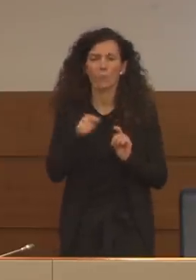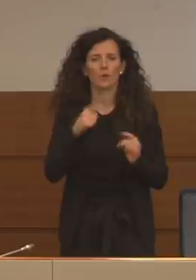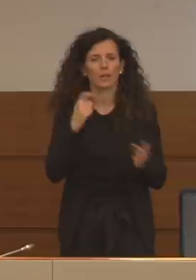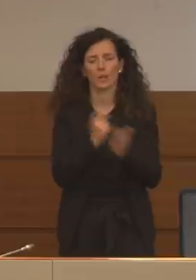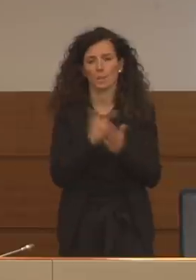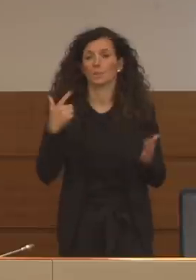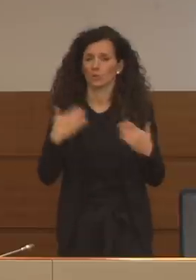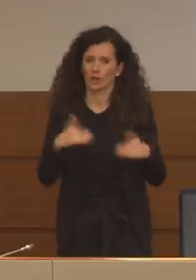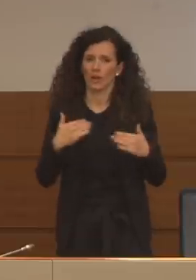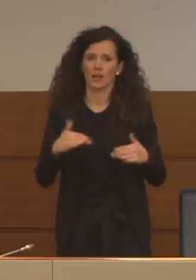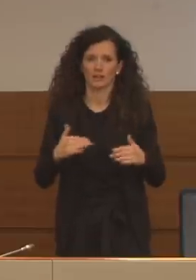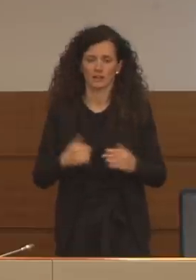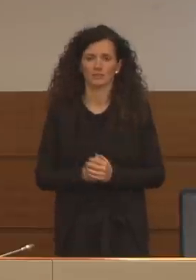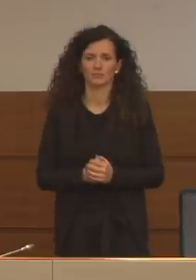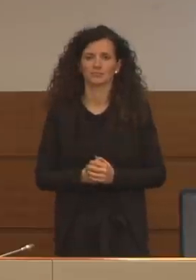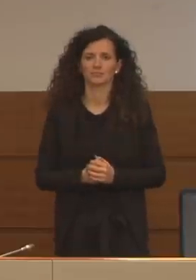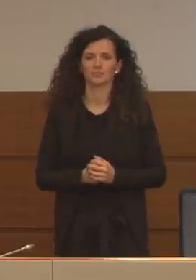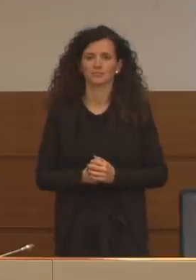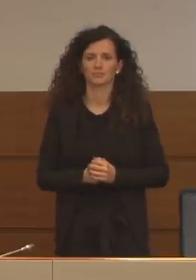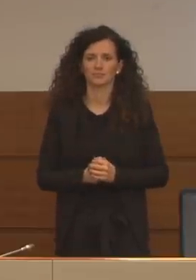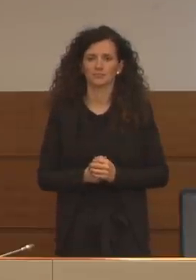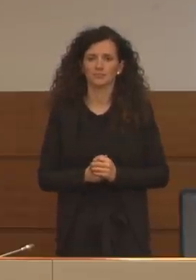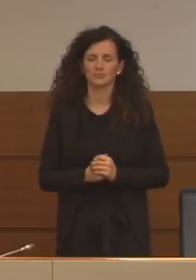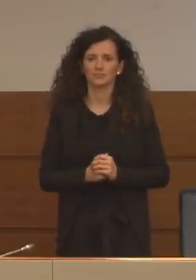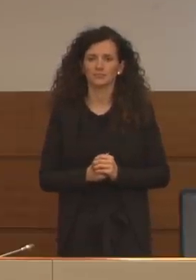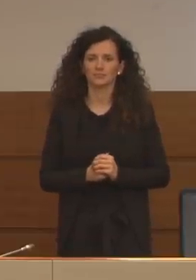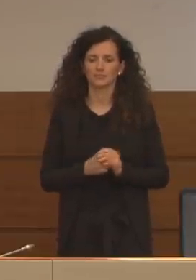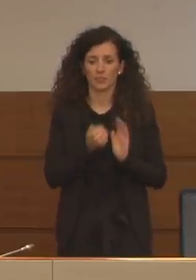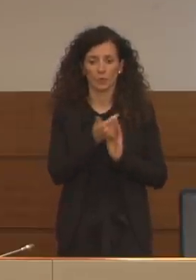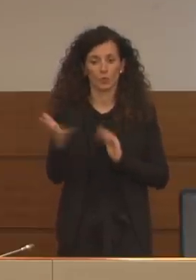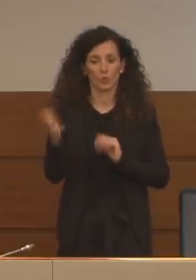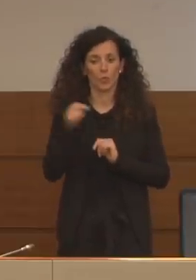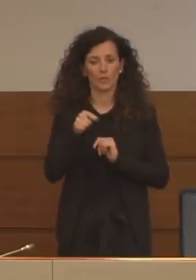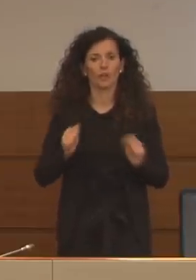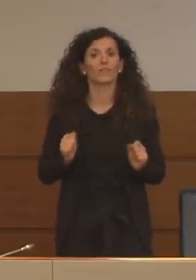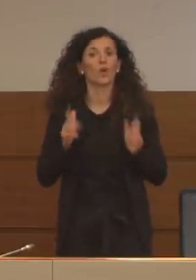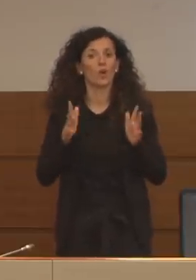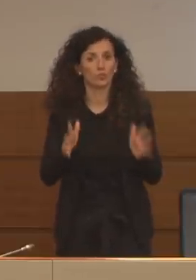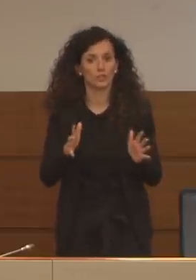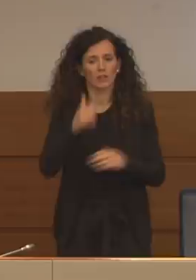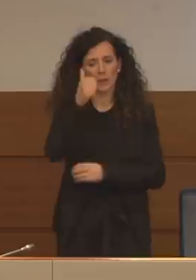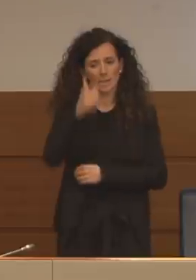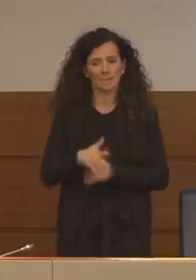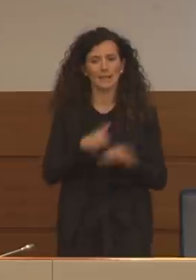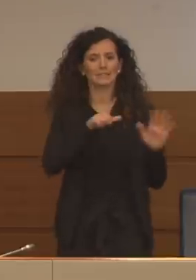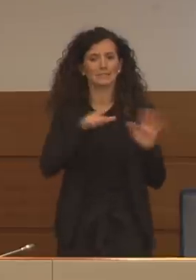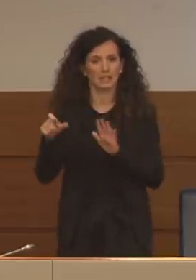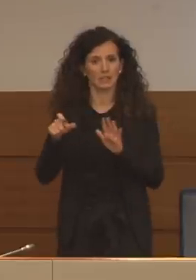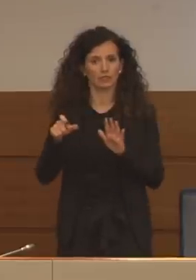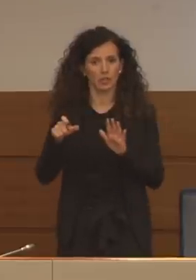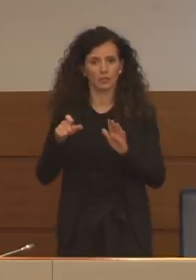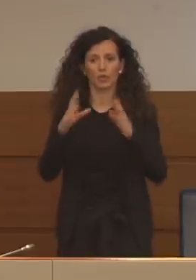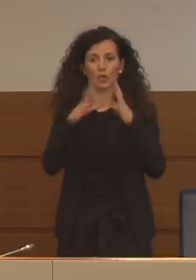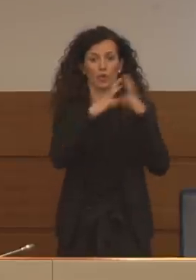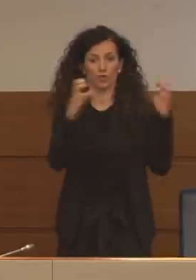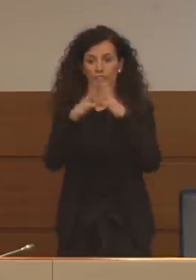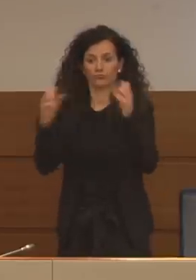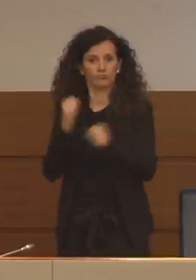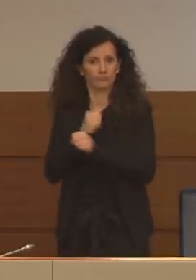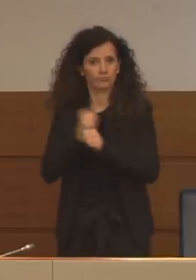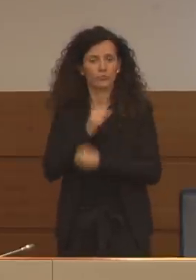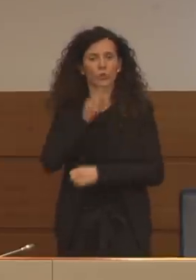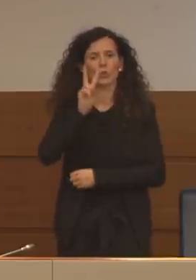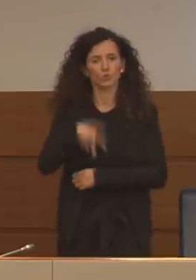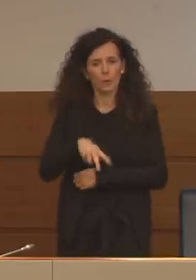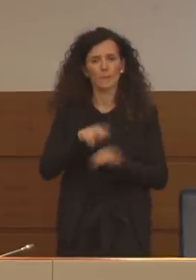importanti i numeri sono il volontariato siamo sui 1.700 strutture operative